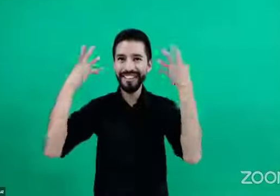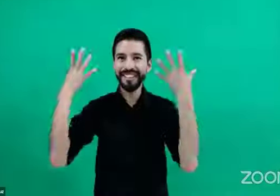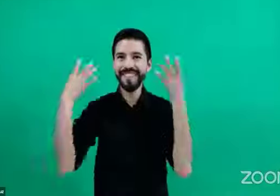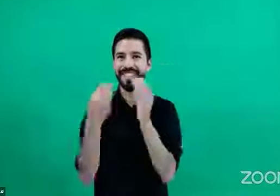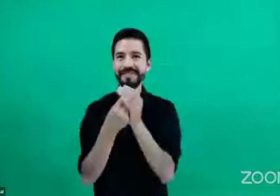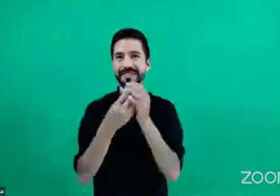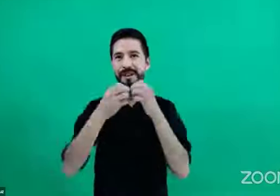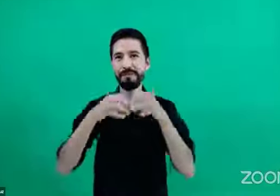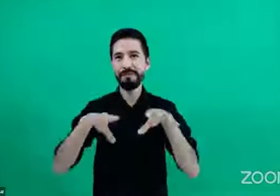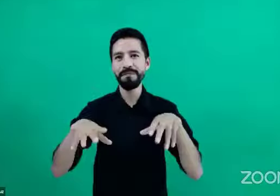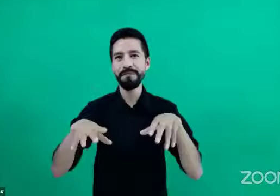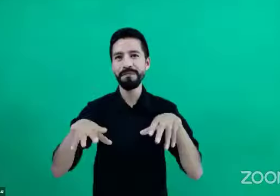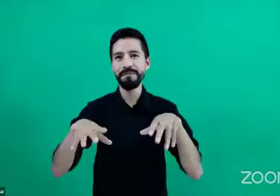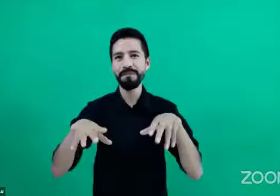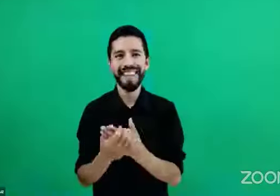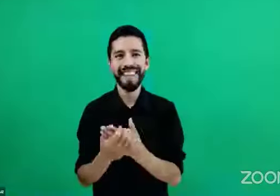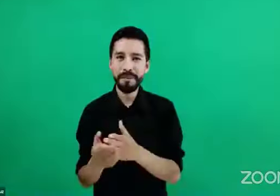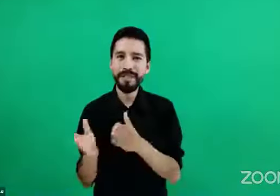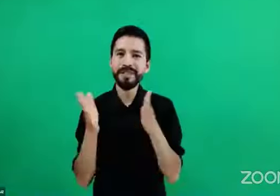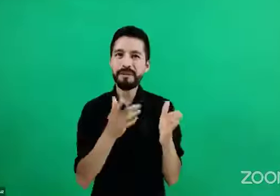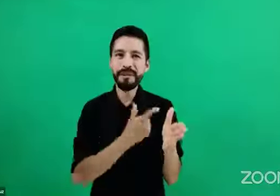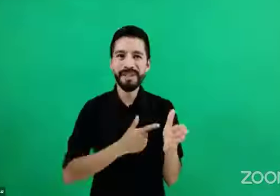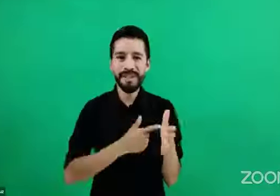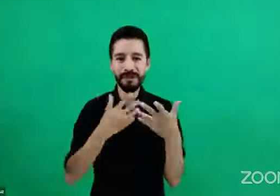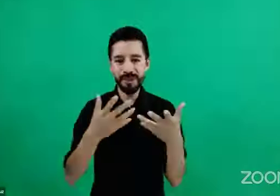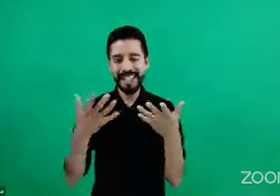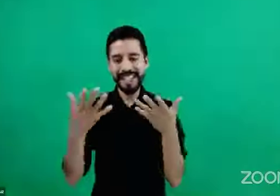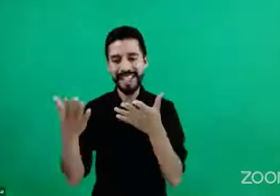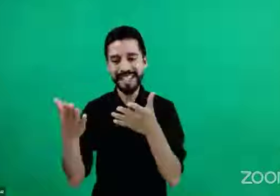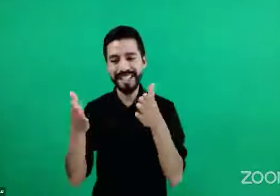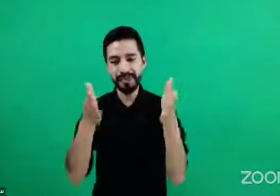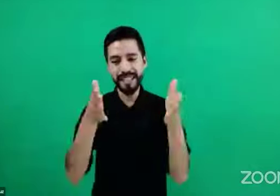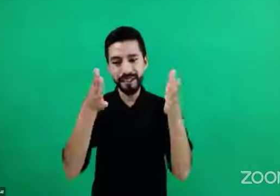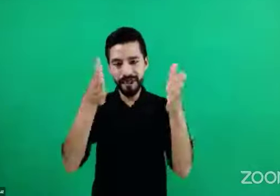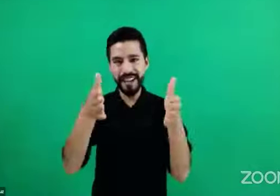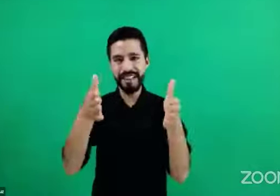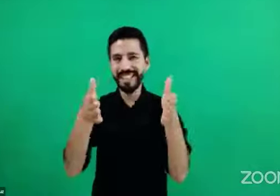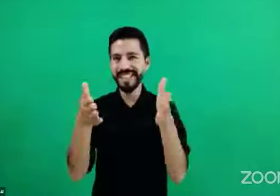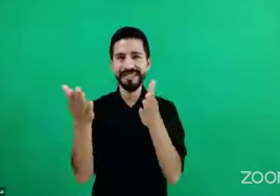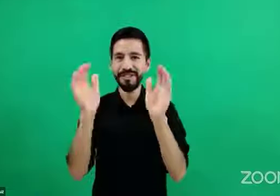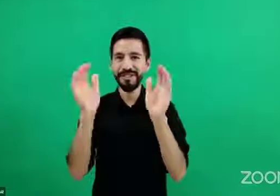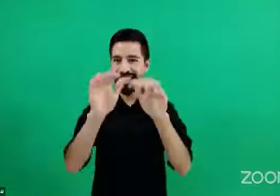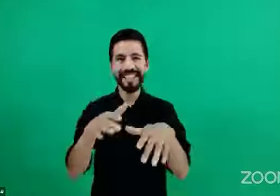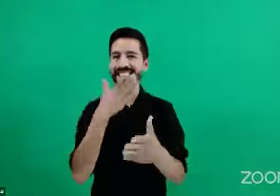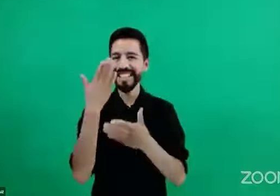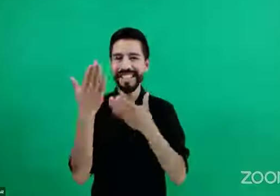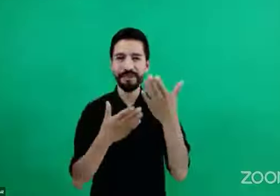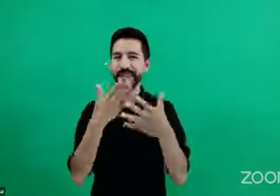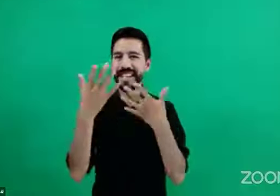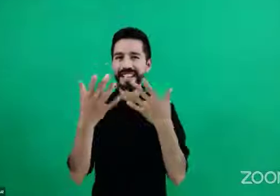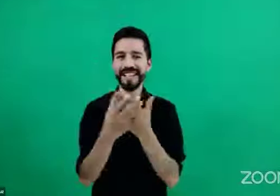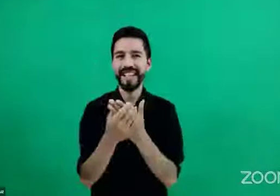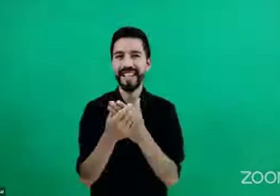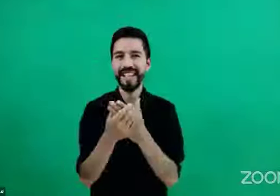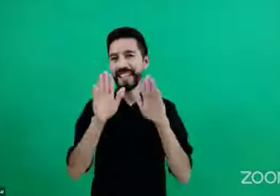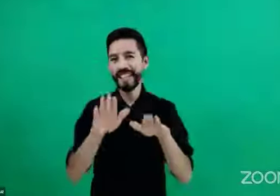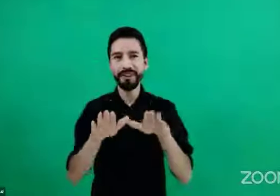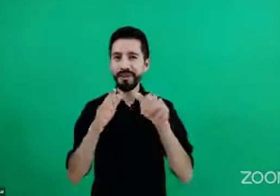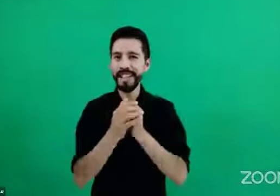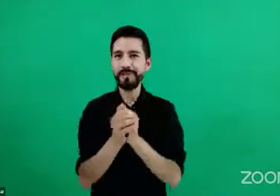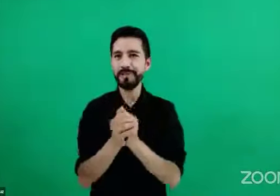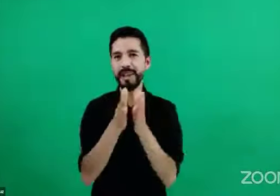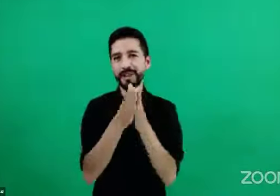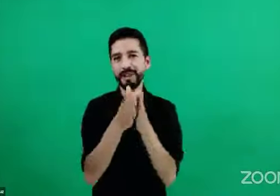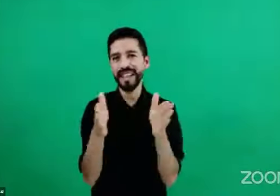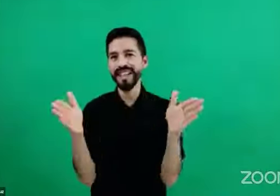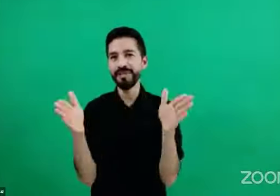olvida. Entonces el curso se pierde. Por eso a mí me gustan mucho estas clases que son grabadas, entonces entras, estudias y en